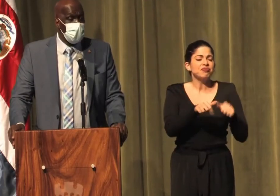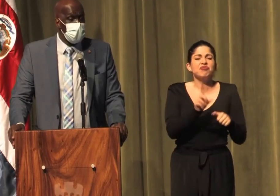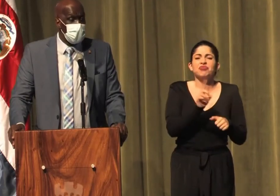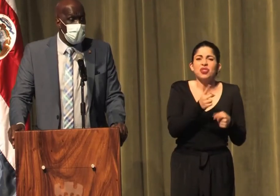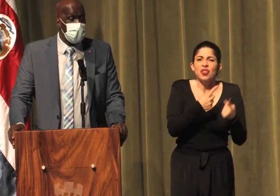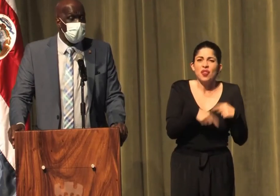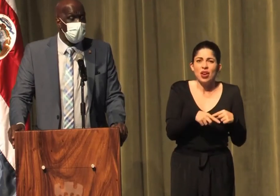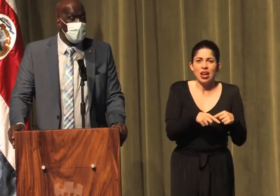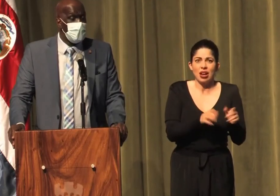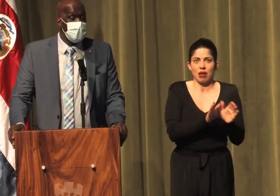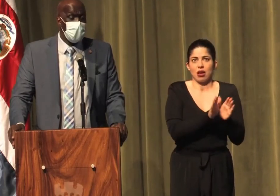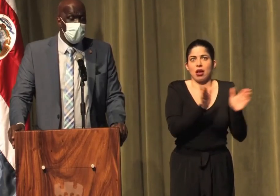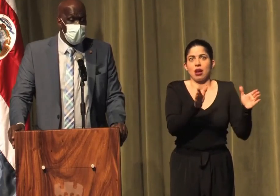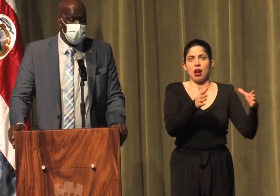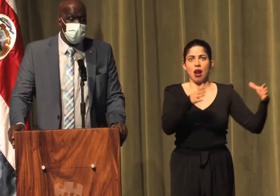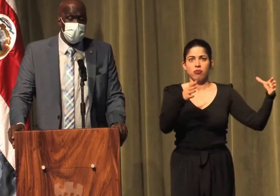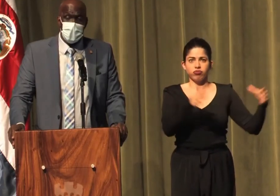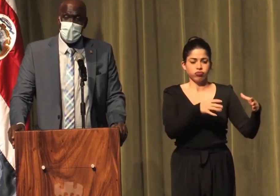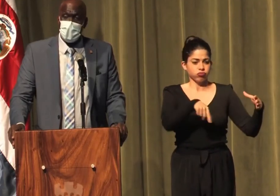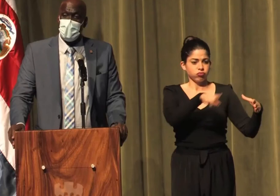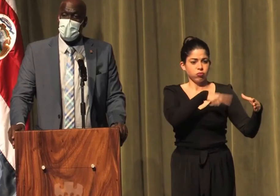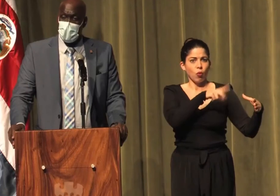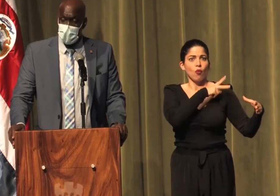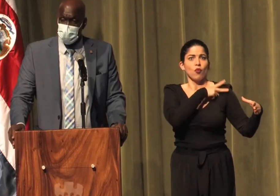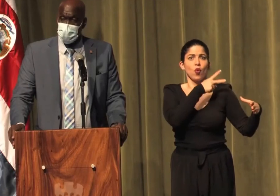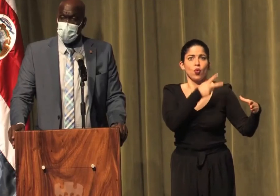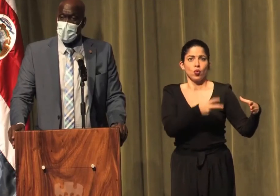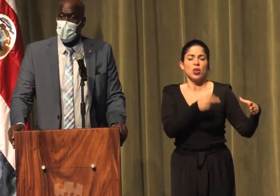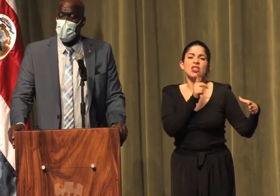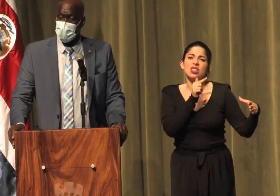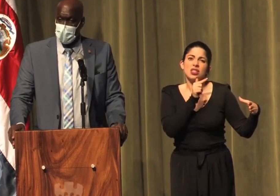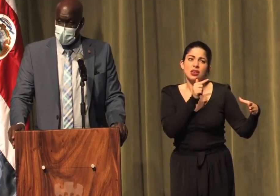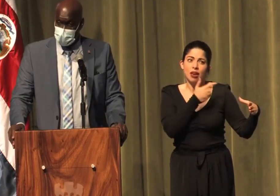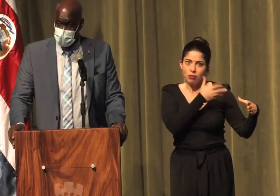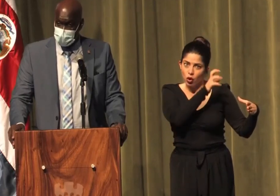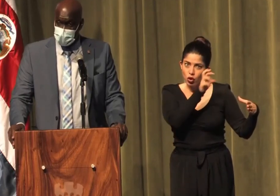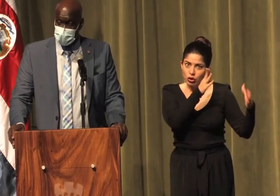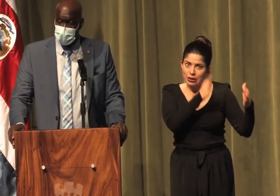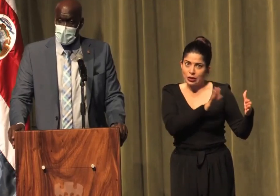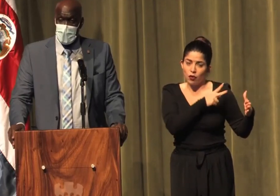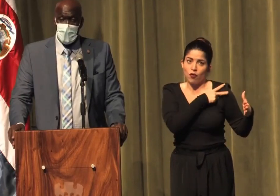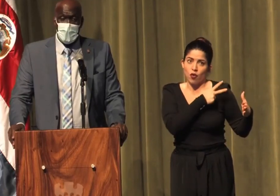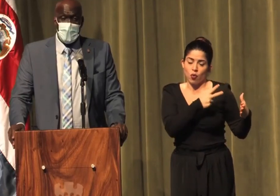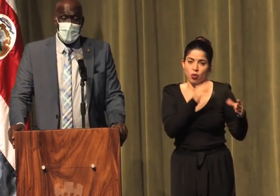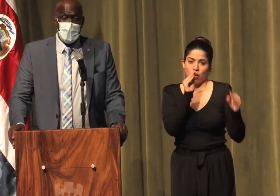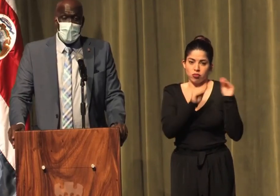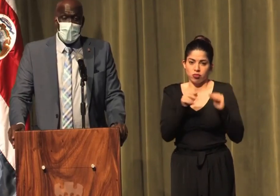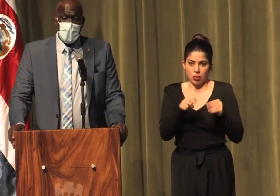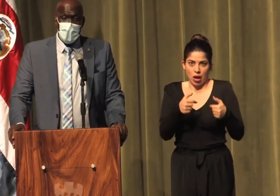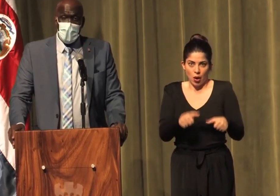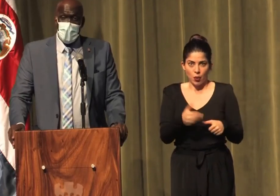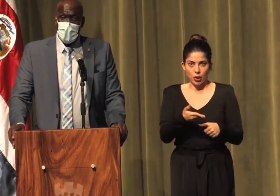amplia voluntad de los y de las costarricenses.